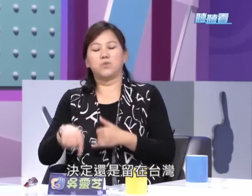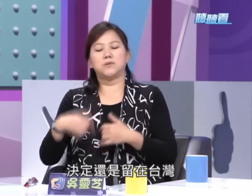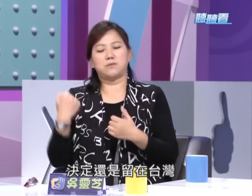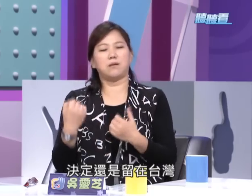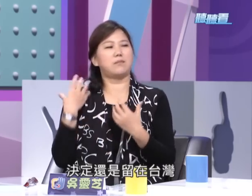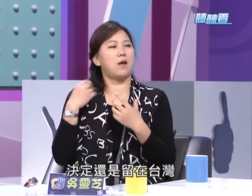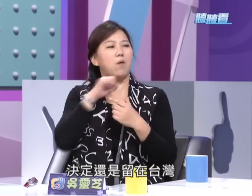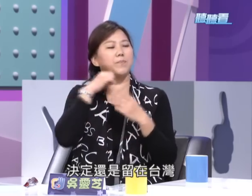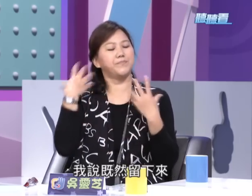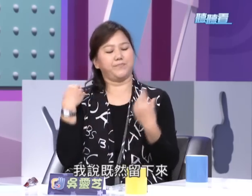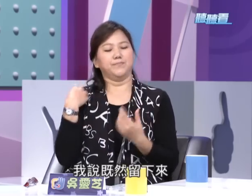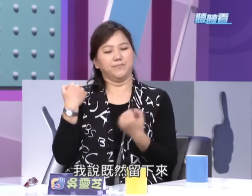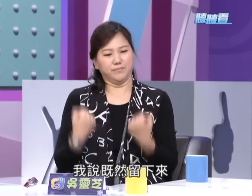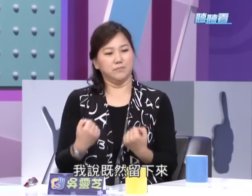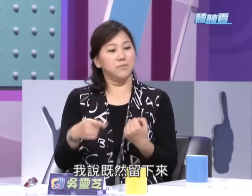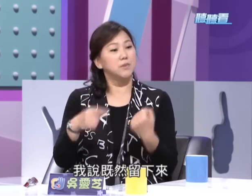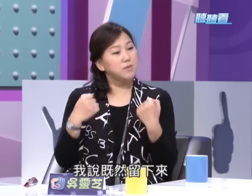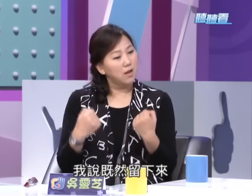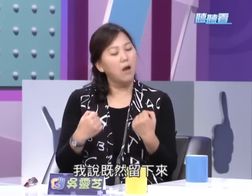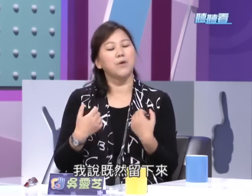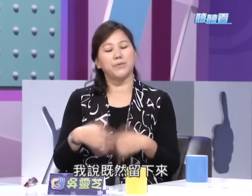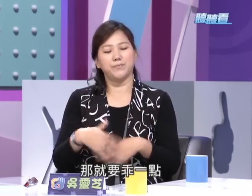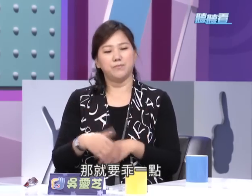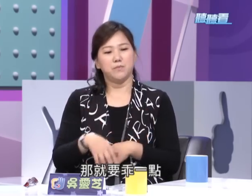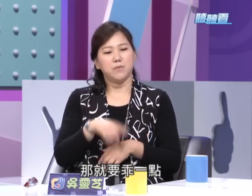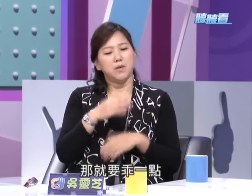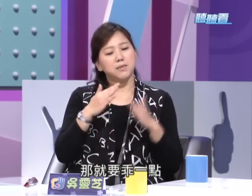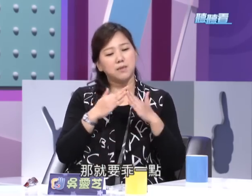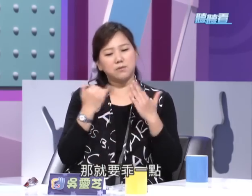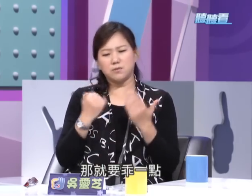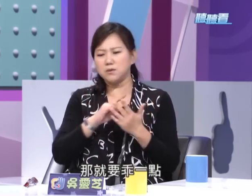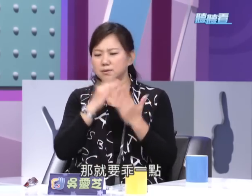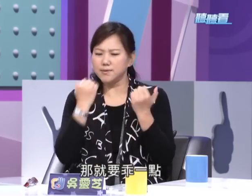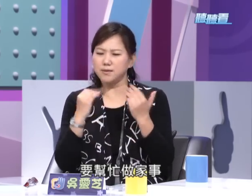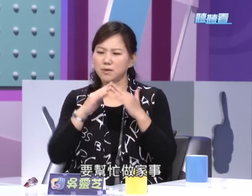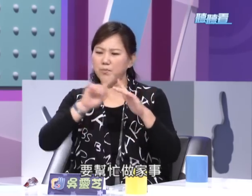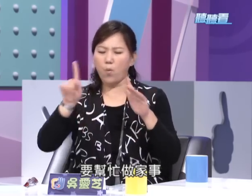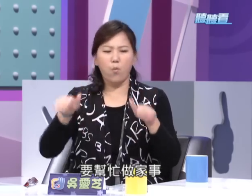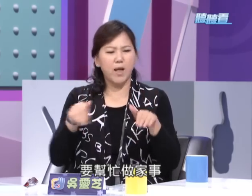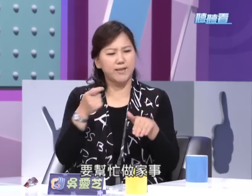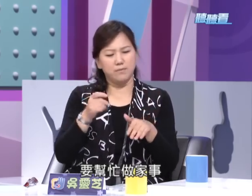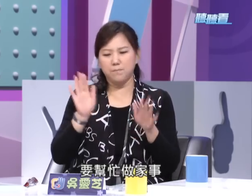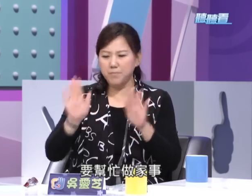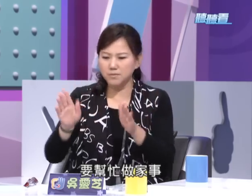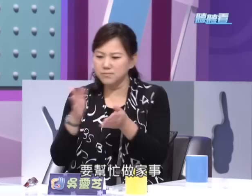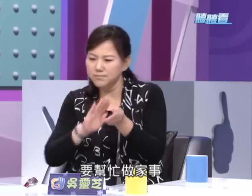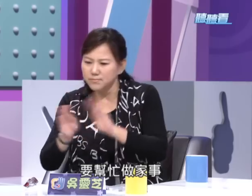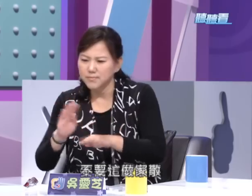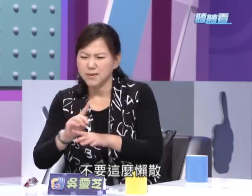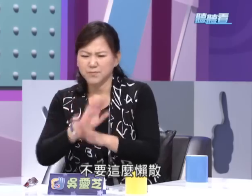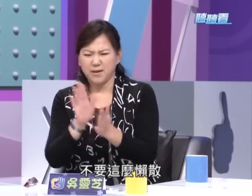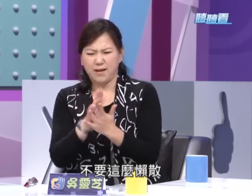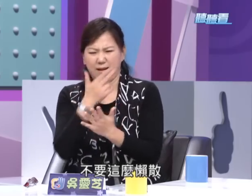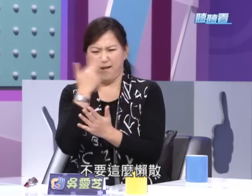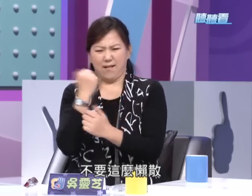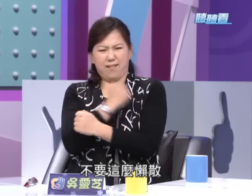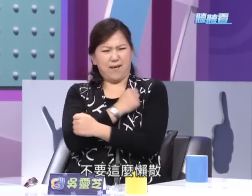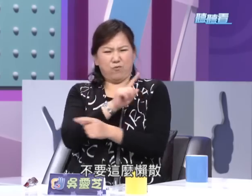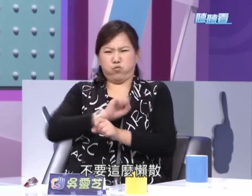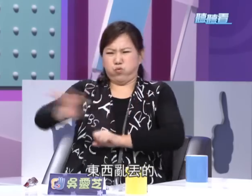湾。我说啊既然留下来那就要乖一点啊，要帮忙做家事，不要这么懒散，东